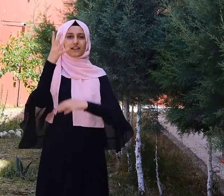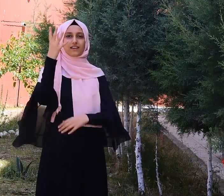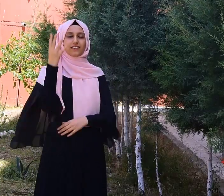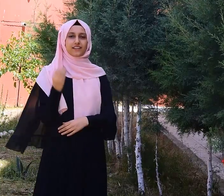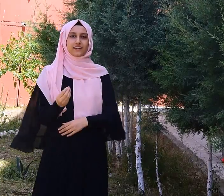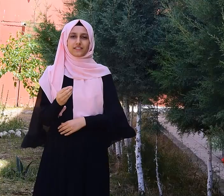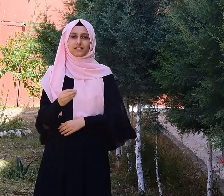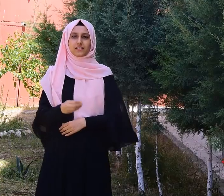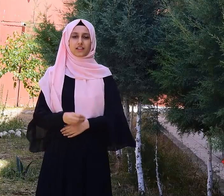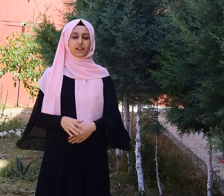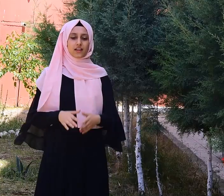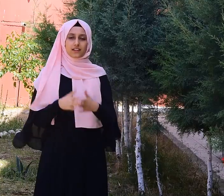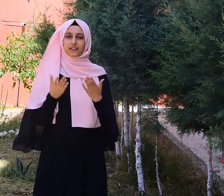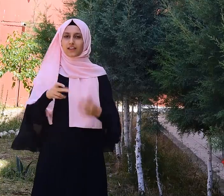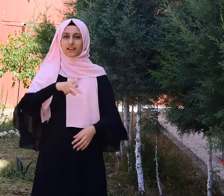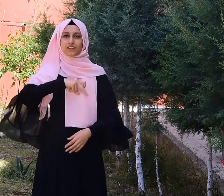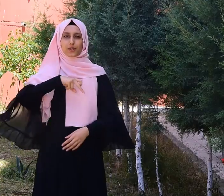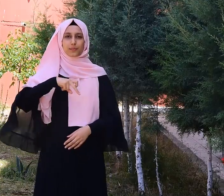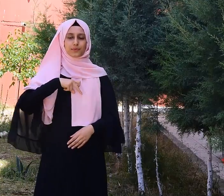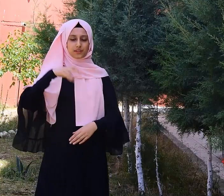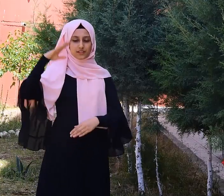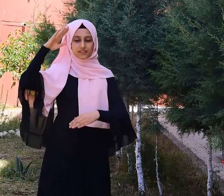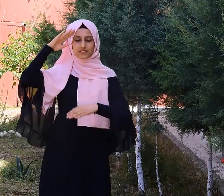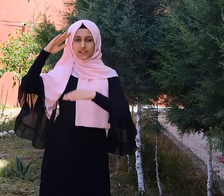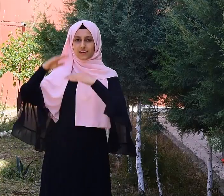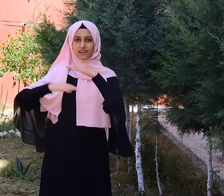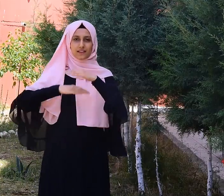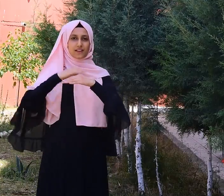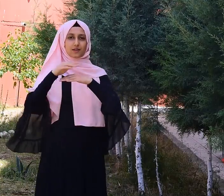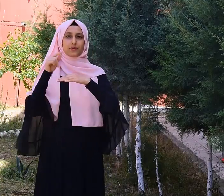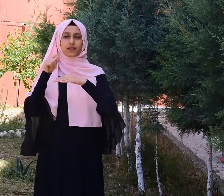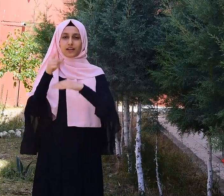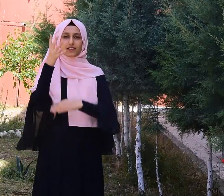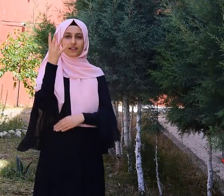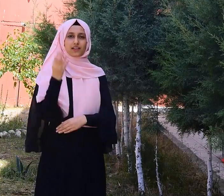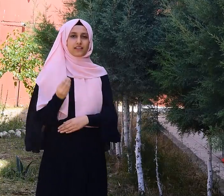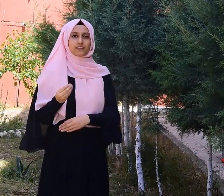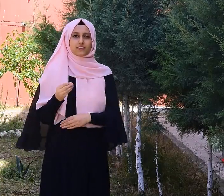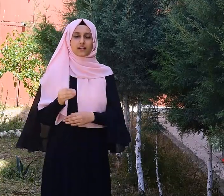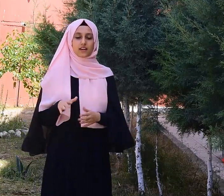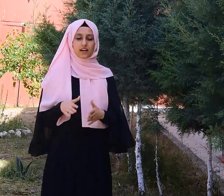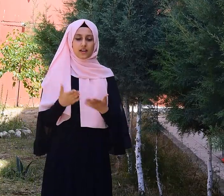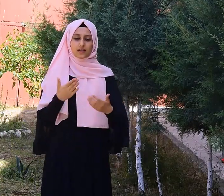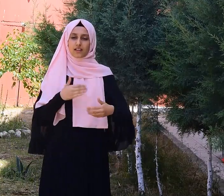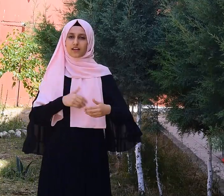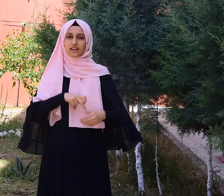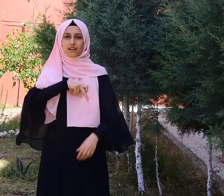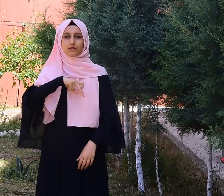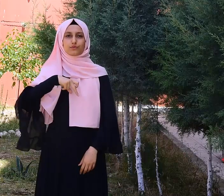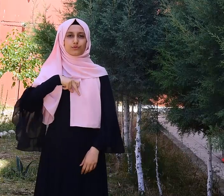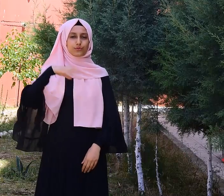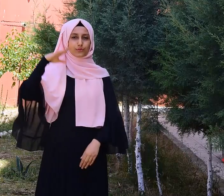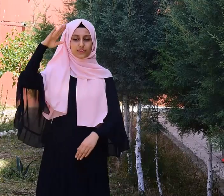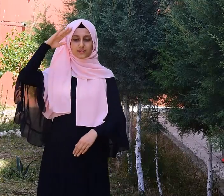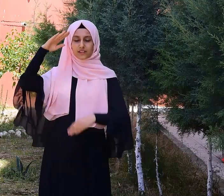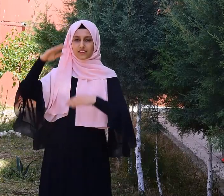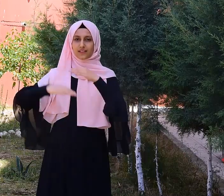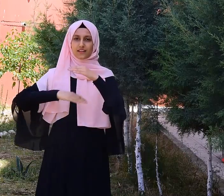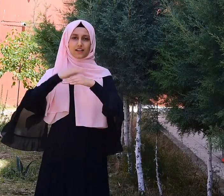Salavatullah aleyke. Ya Nabi selam aleyke. Ya Rasul